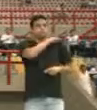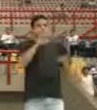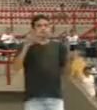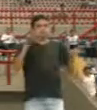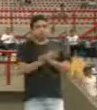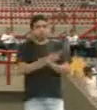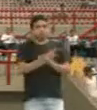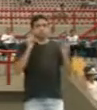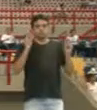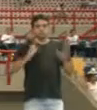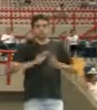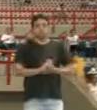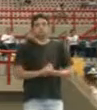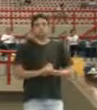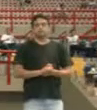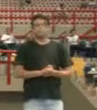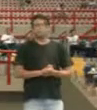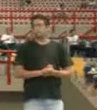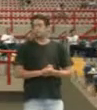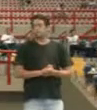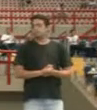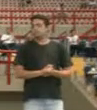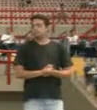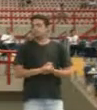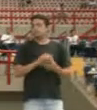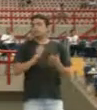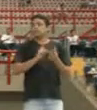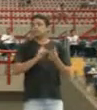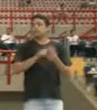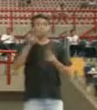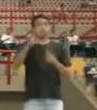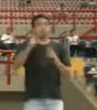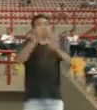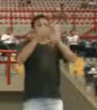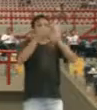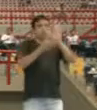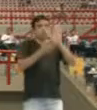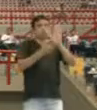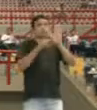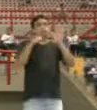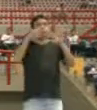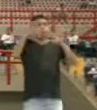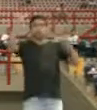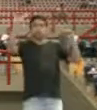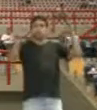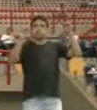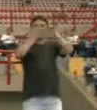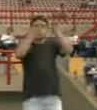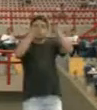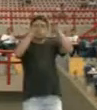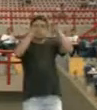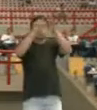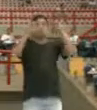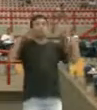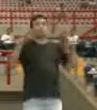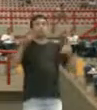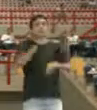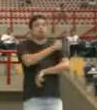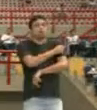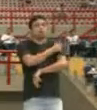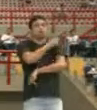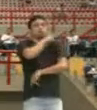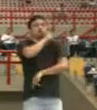bom, vamos concluir o ensino médio. O que vão colocar lá como proposta tem que estar no nível de resolução que um aluno do